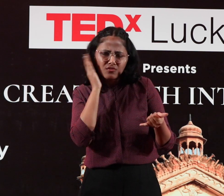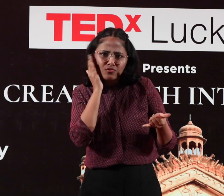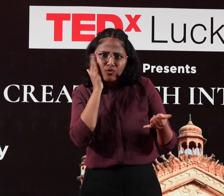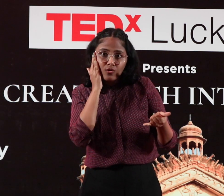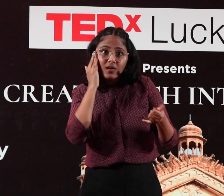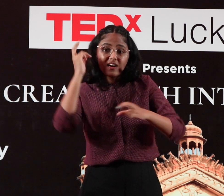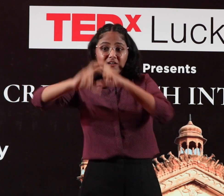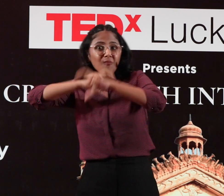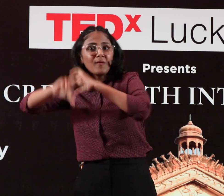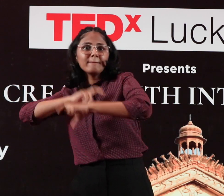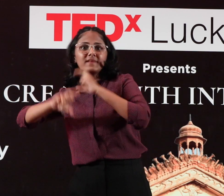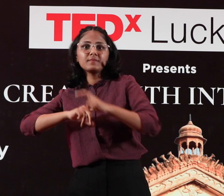काम कर रही है, वो है शहजीन।